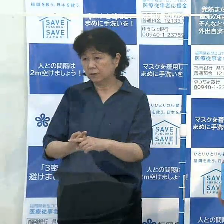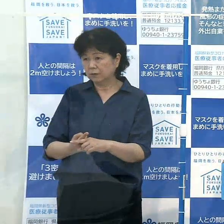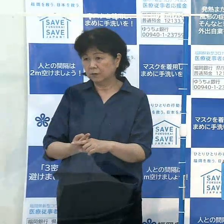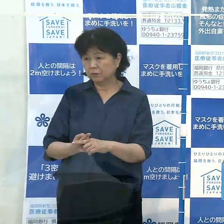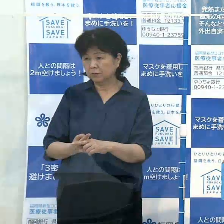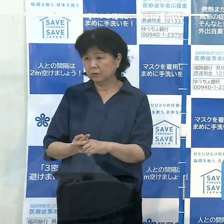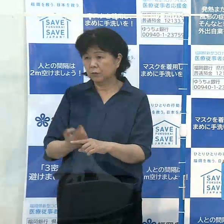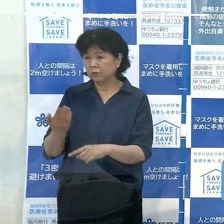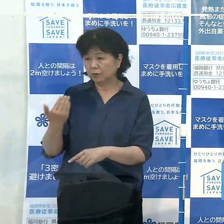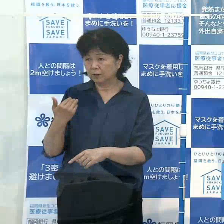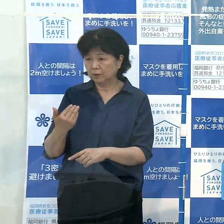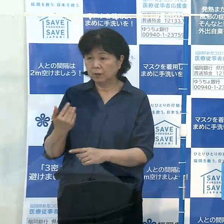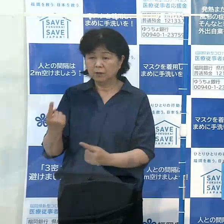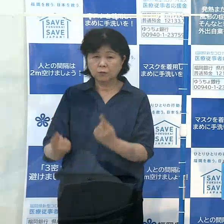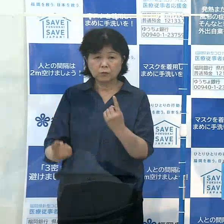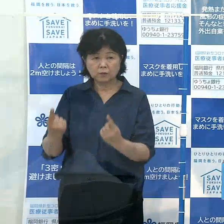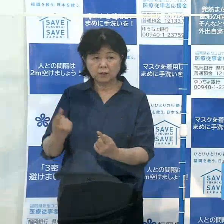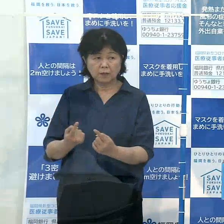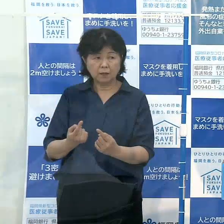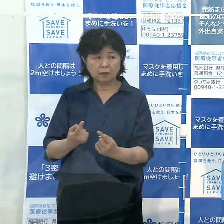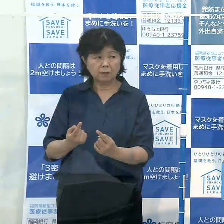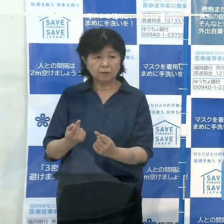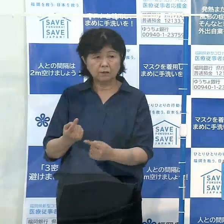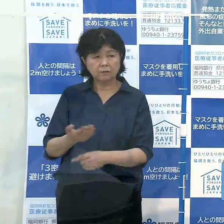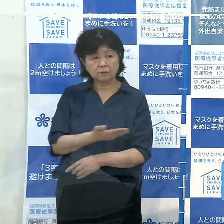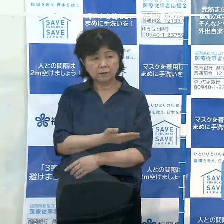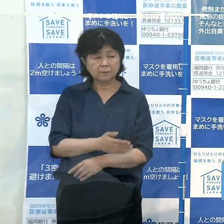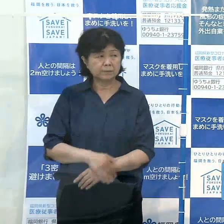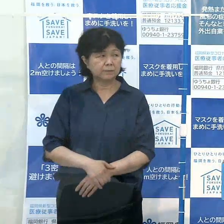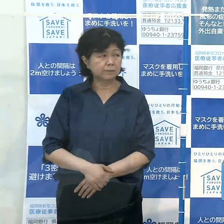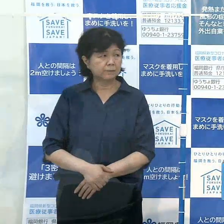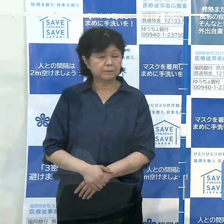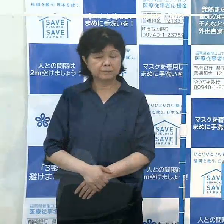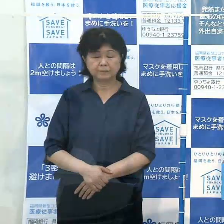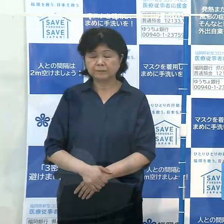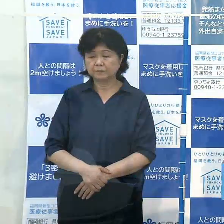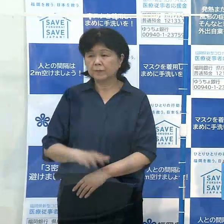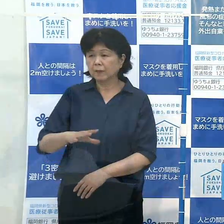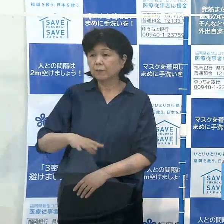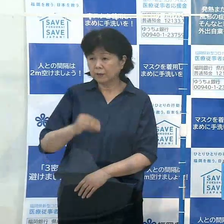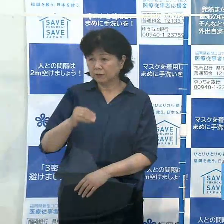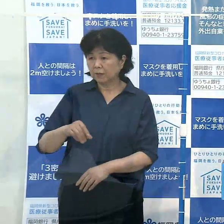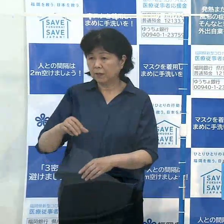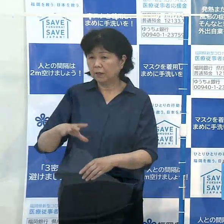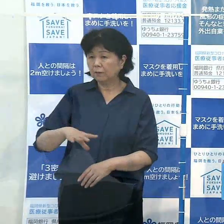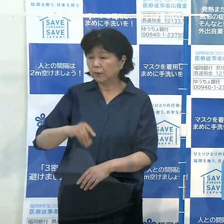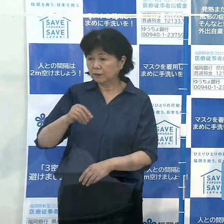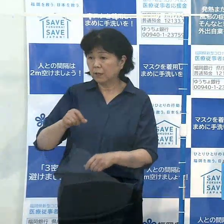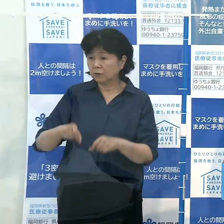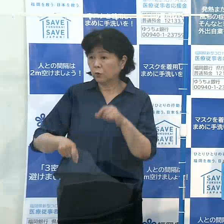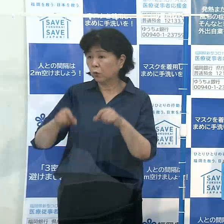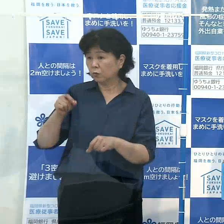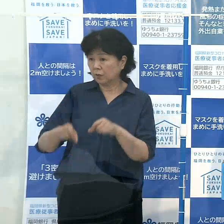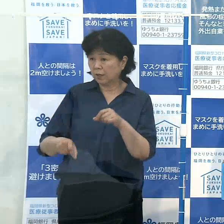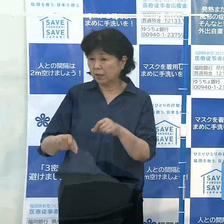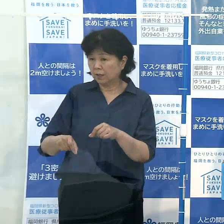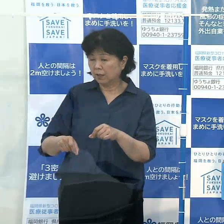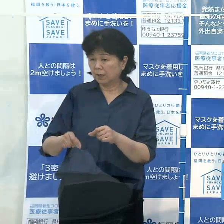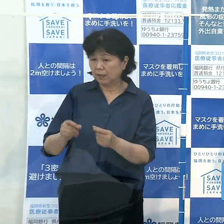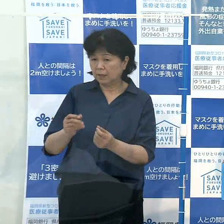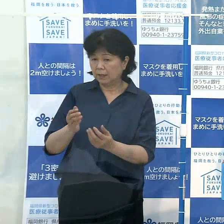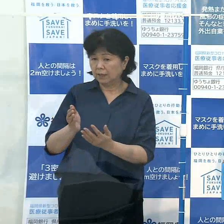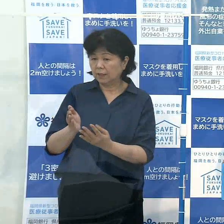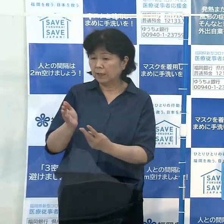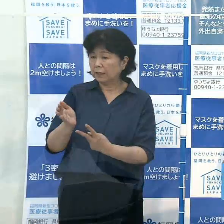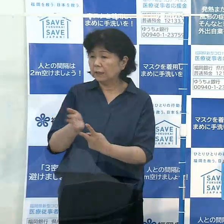が少しあります。 どちらが主な要素とかって言 いますか。まずは調整のところですよね、仕分けの